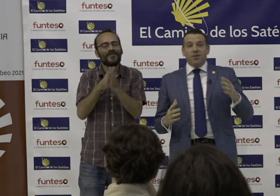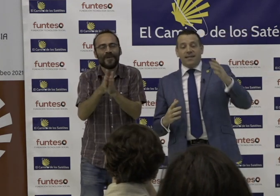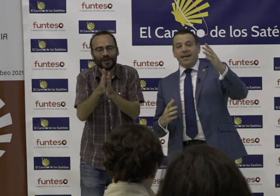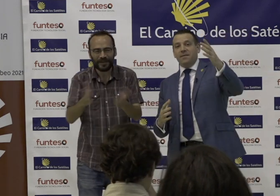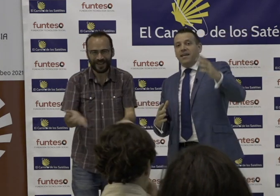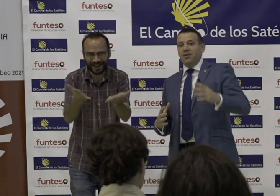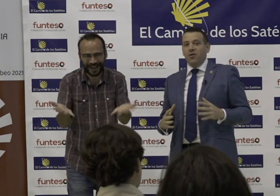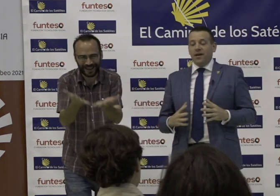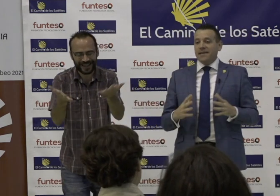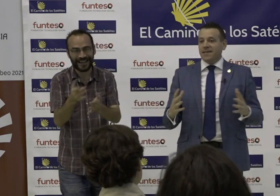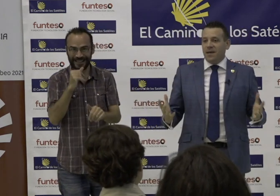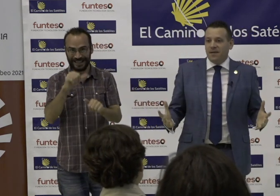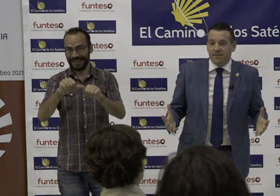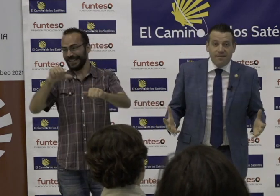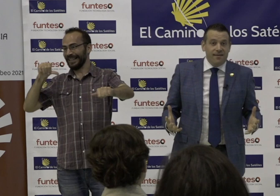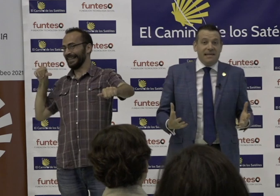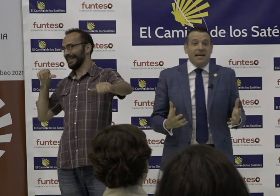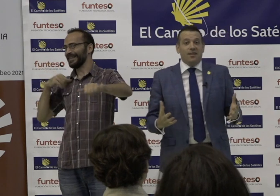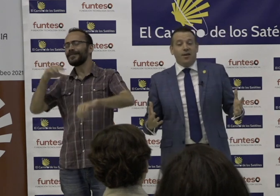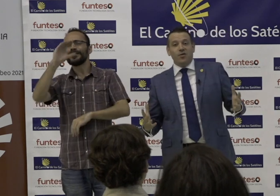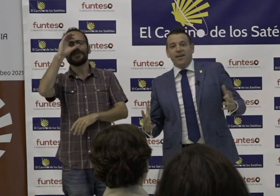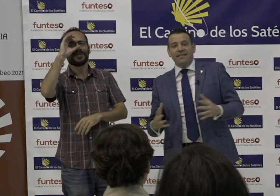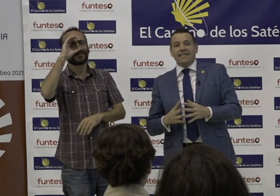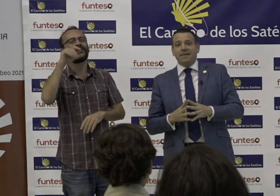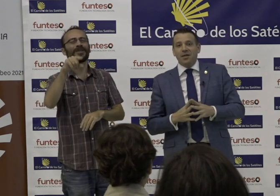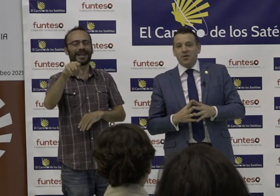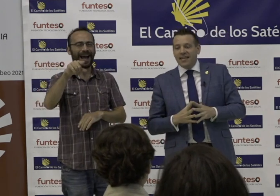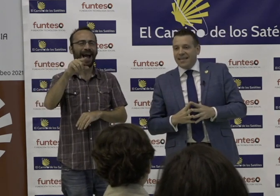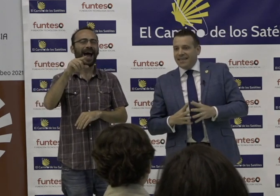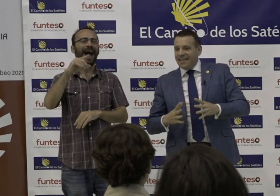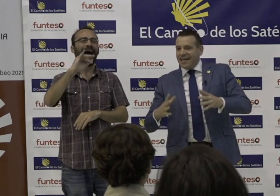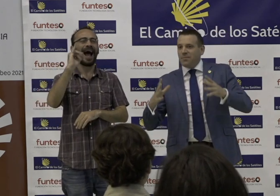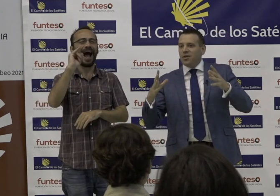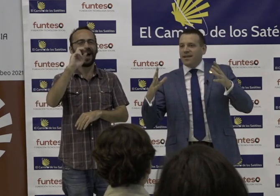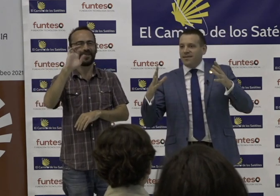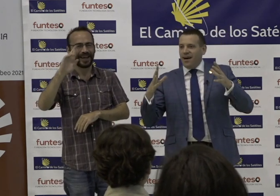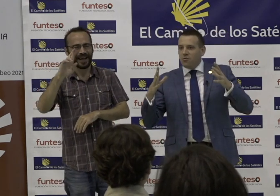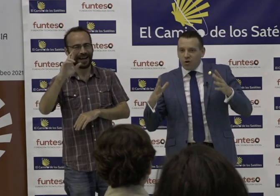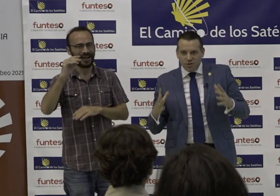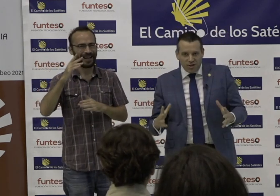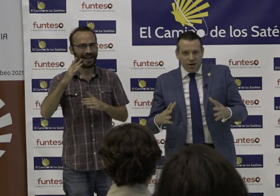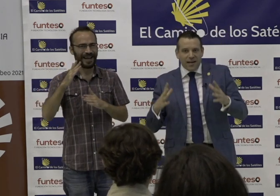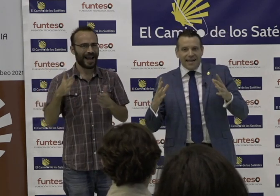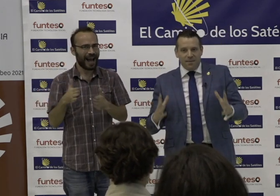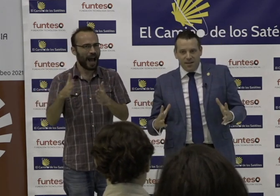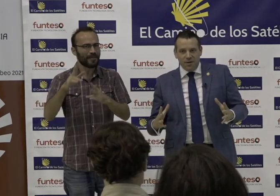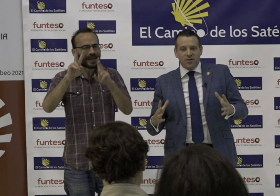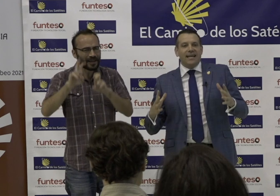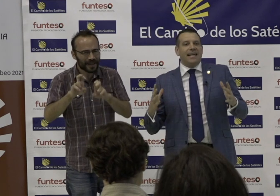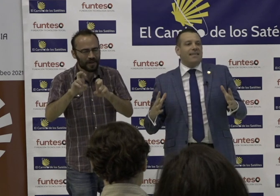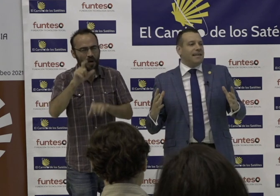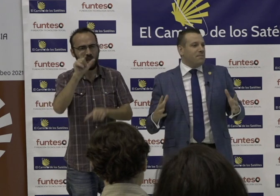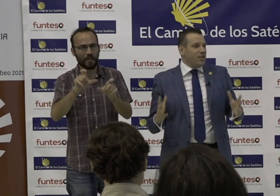ayer, pues, a Javier y todo lo que habéis realizado en Discamino, de llegar a poner a un colchón, a una cama